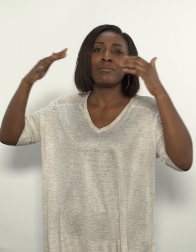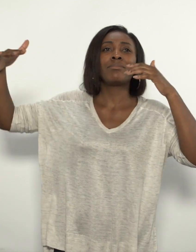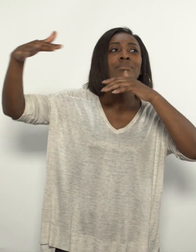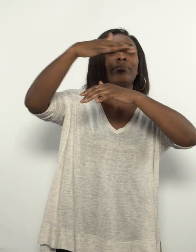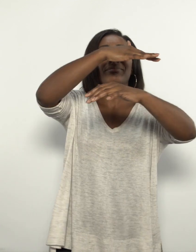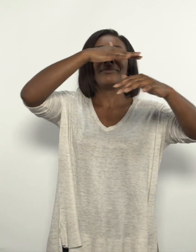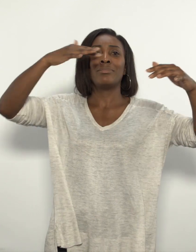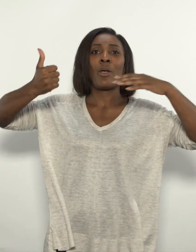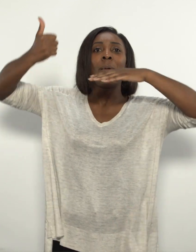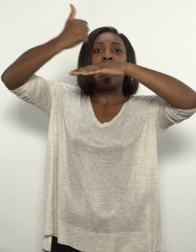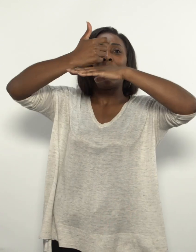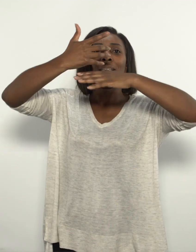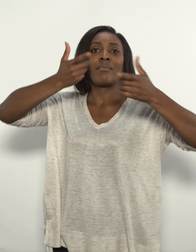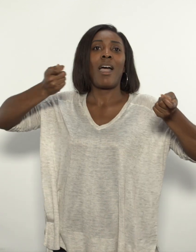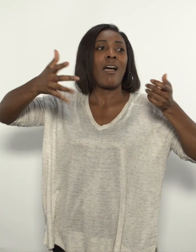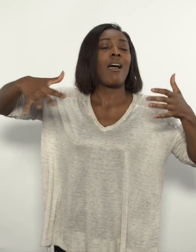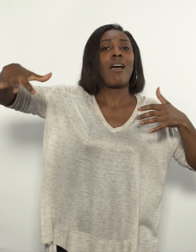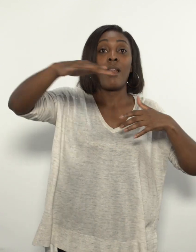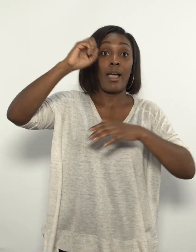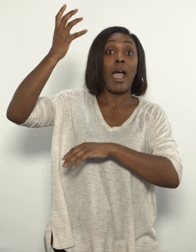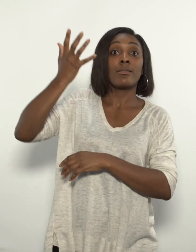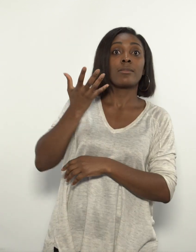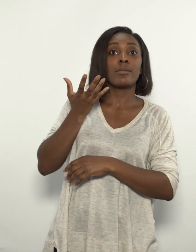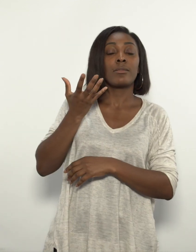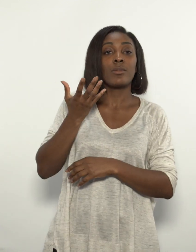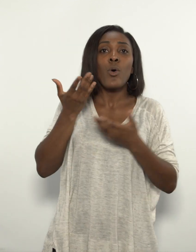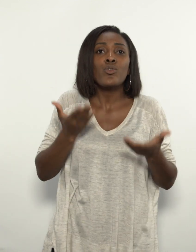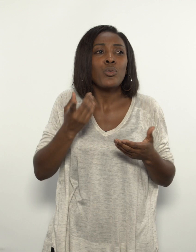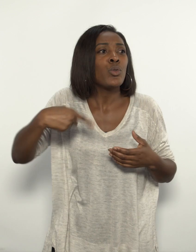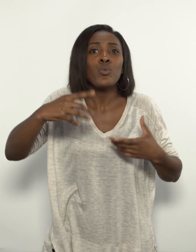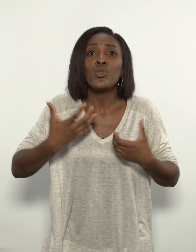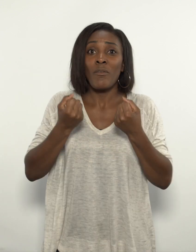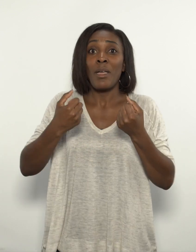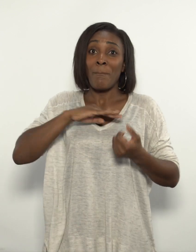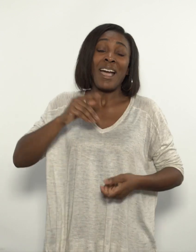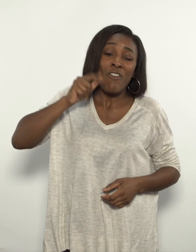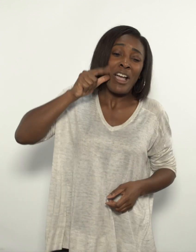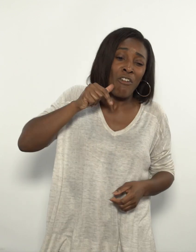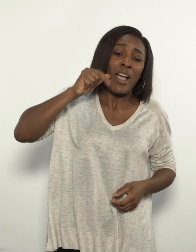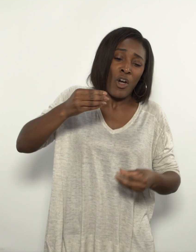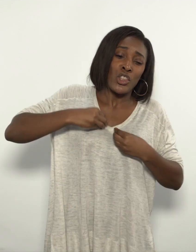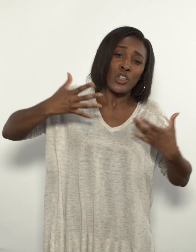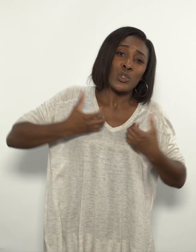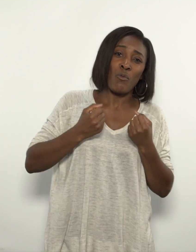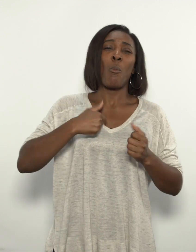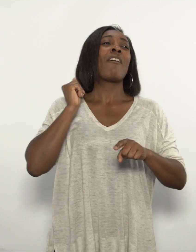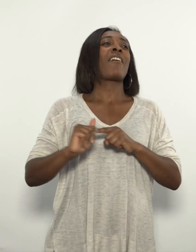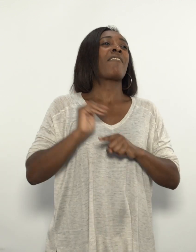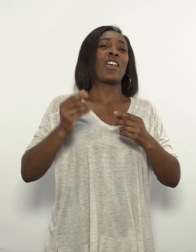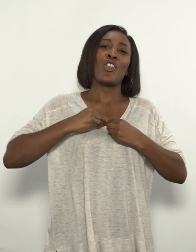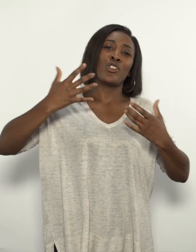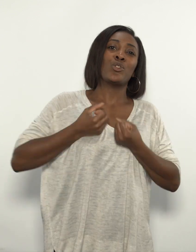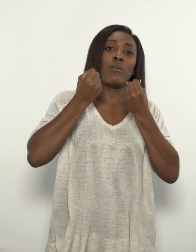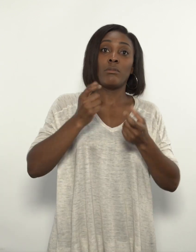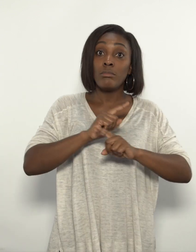le régime de la grâce, que nous sommes dans des temps de grâce. Et aujourd'hui, nous sommes sauvés non pas par nos œuvres, non pas par nos mérites, mais